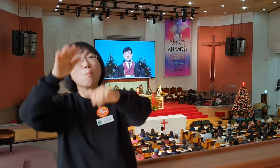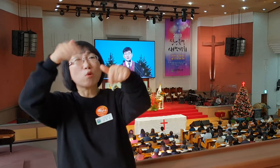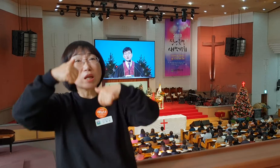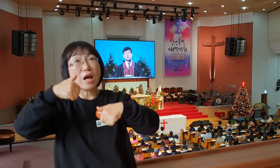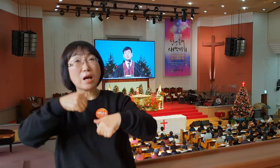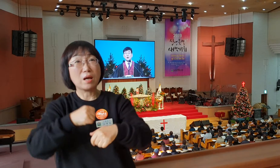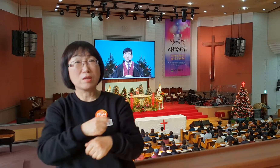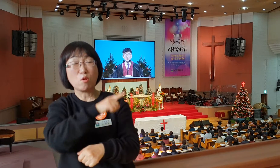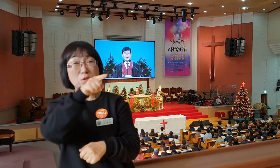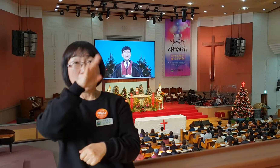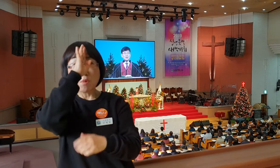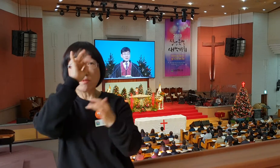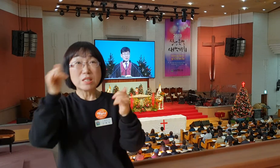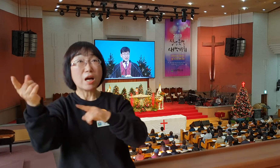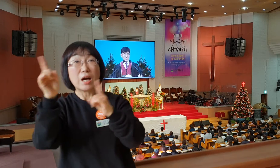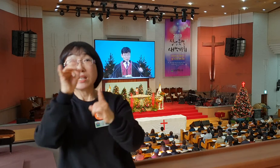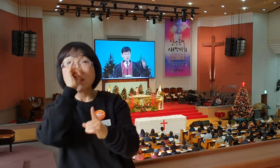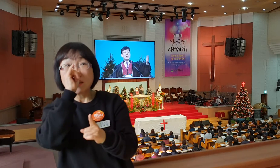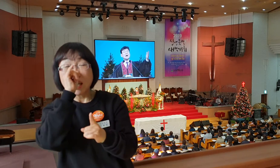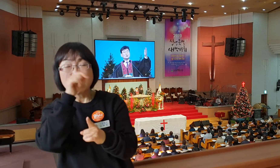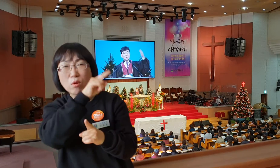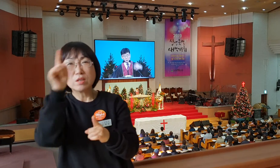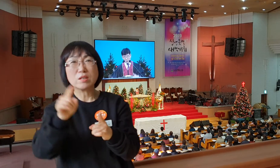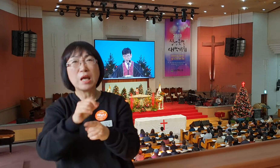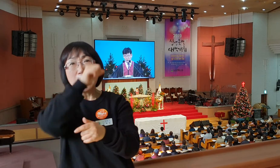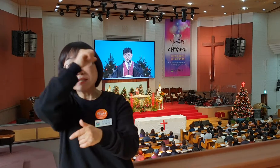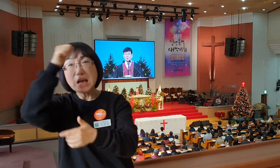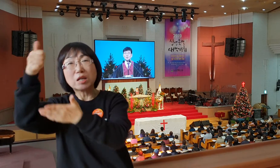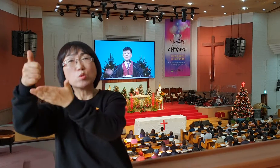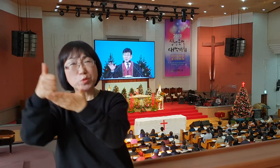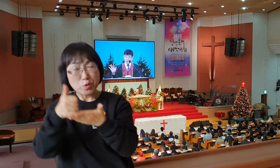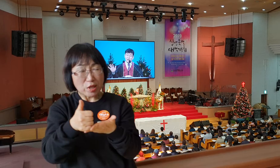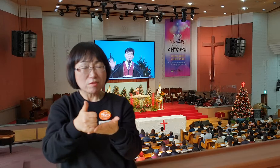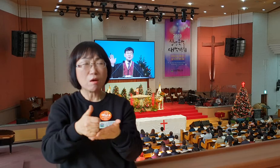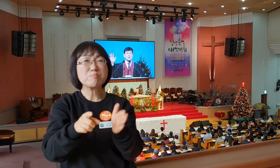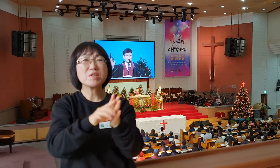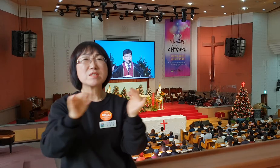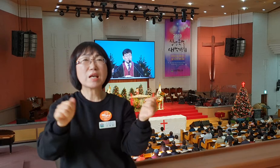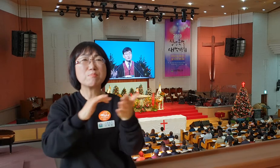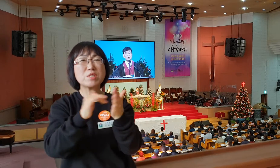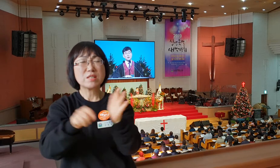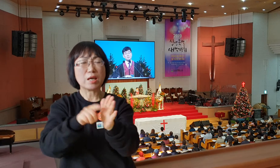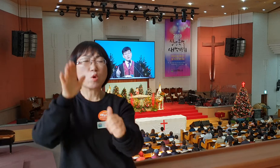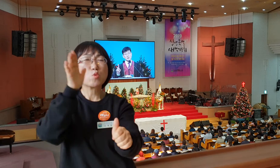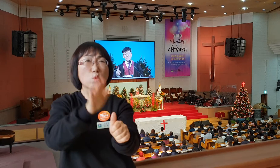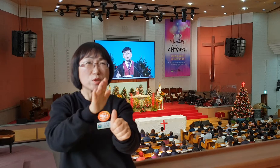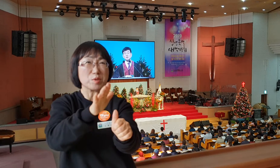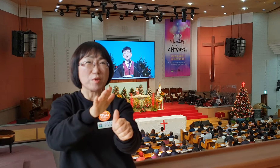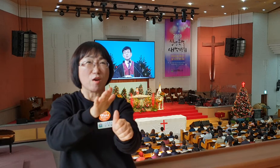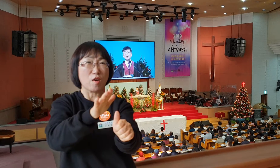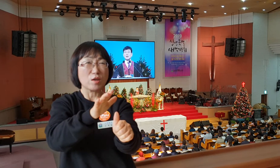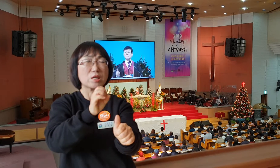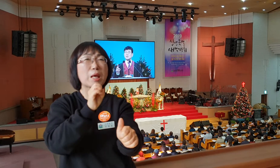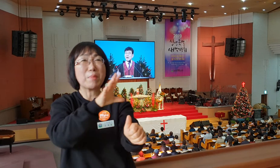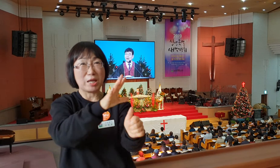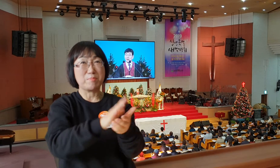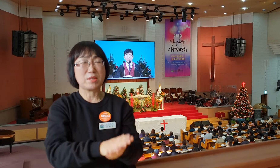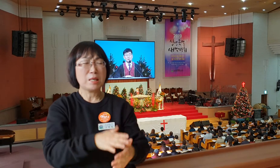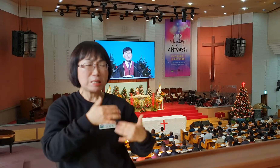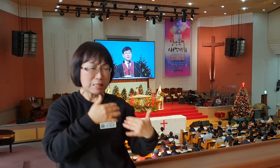그렇게 얘기하잖아요 너희 중에 병든 자 약한 자 있느냐 그럼 너희들 장부를 초청해서 너희들 믿는 자가 믿는 자에게 손을 얹지요 이 얘기는 무슨 얘기입니까